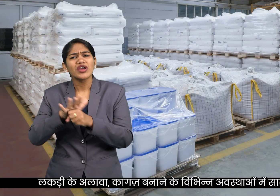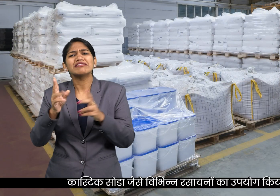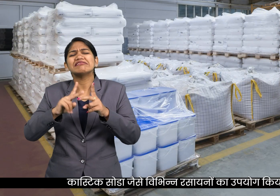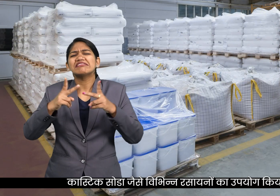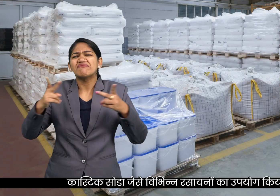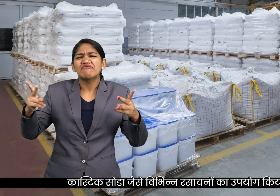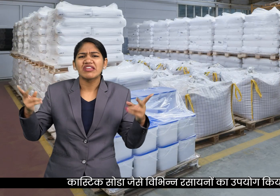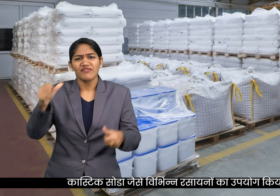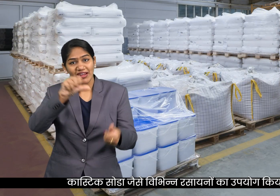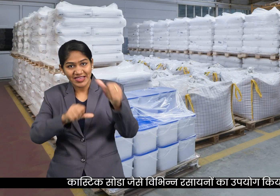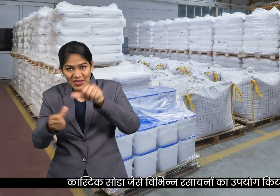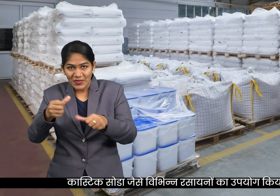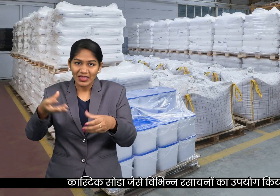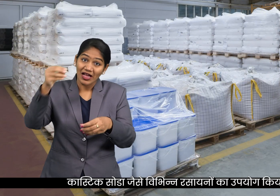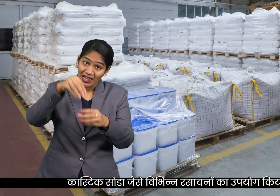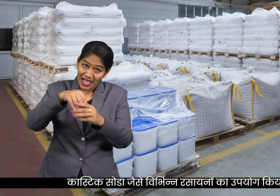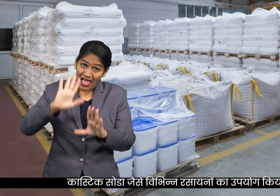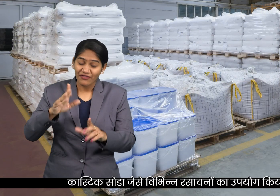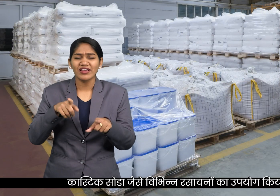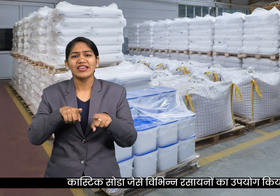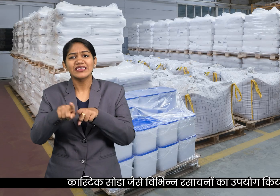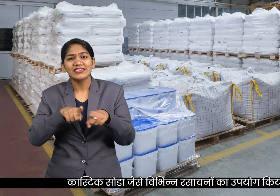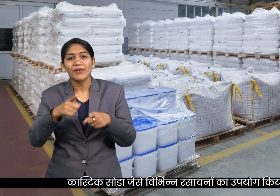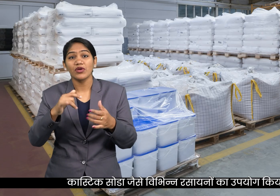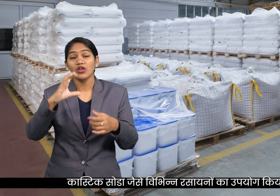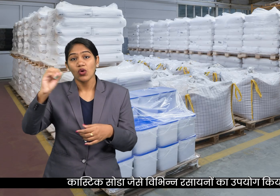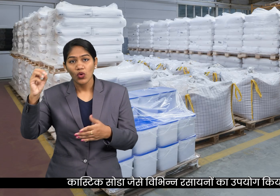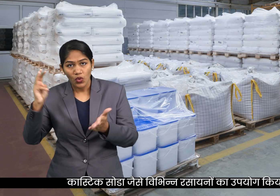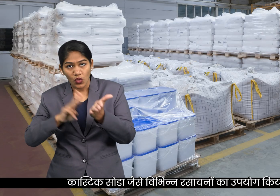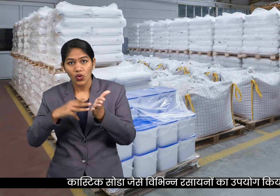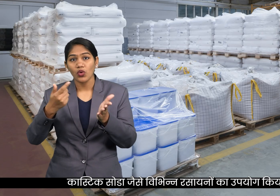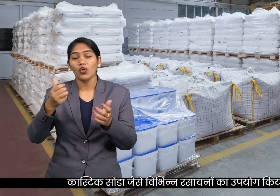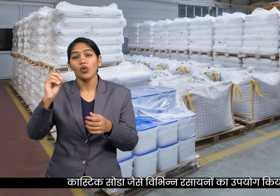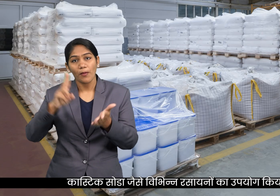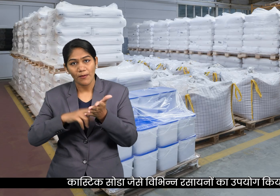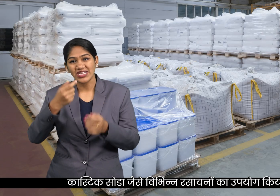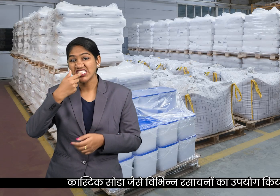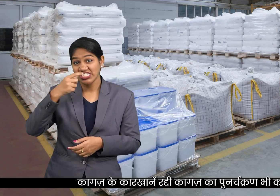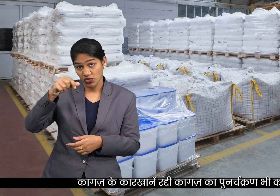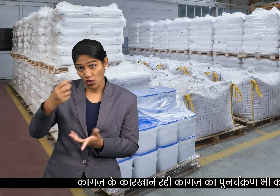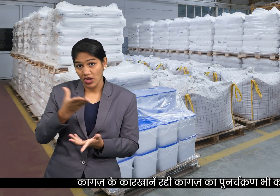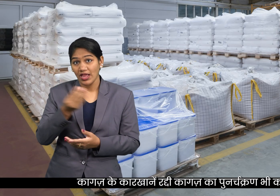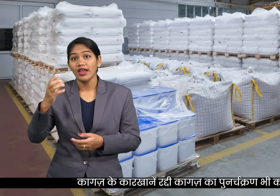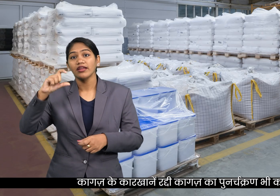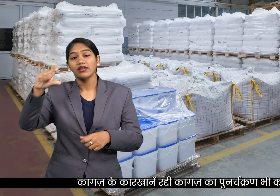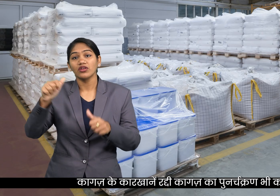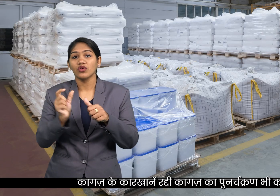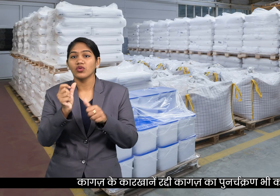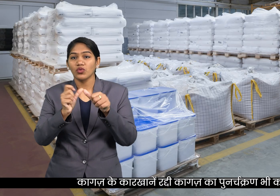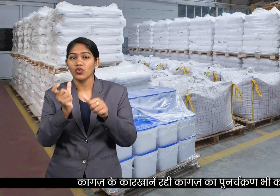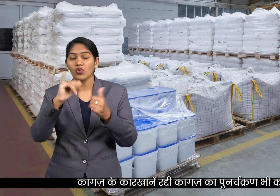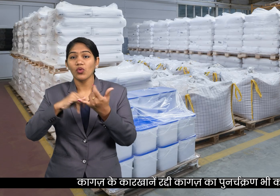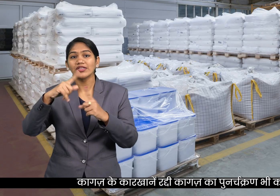नमक और कॉस्टिक सोडा जैसे विभिन्न रसायनों का उपयोग किया जाता है। कागज़ के कारखाने